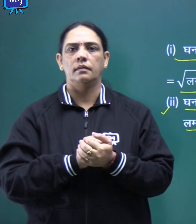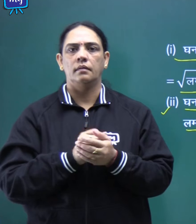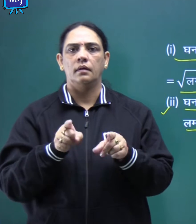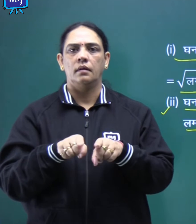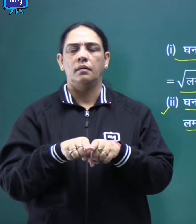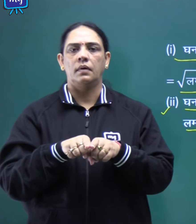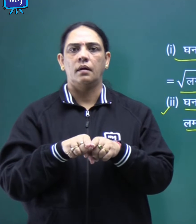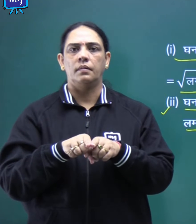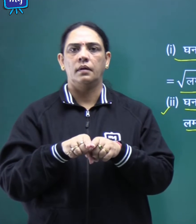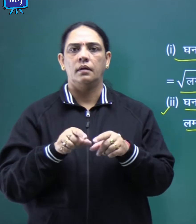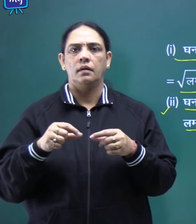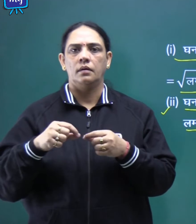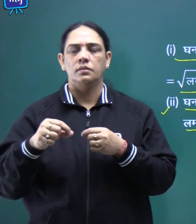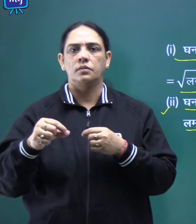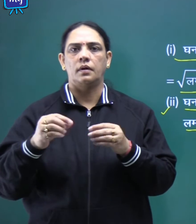बराबर चौड़ाई